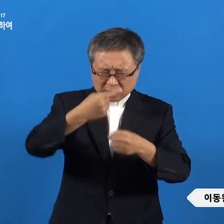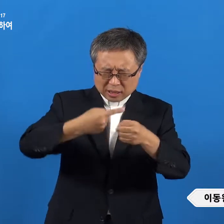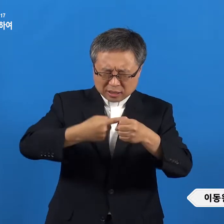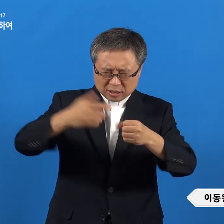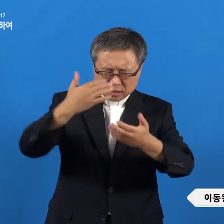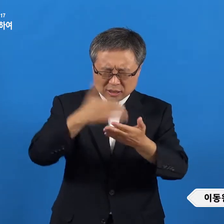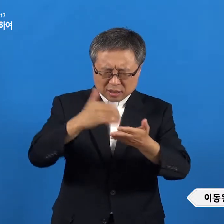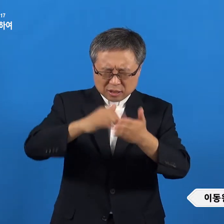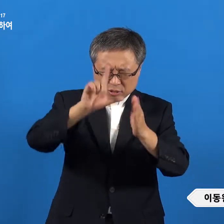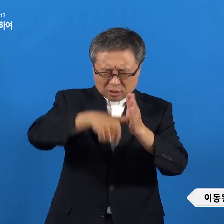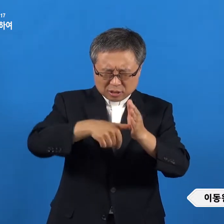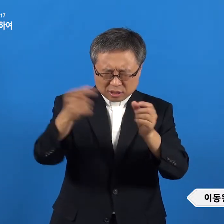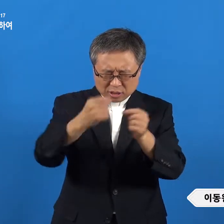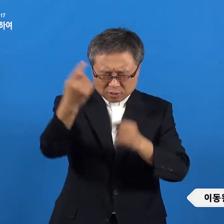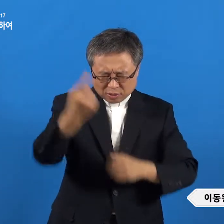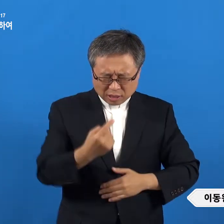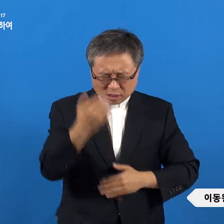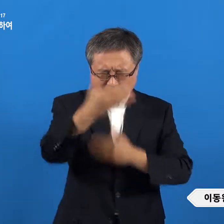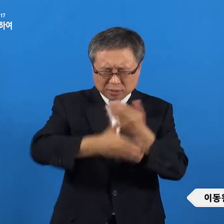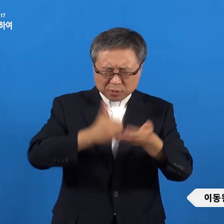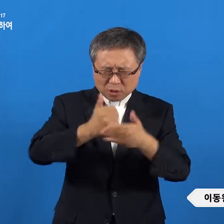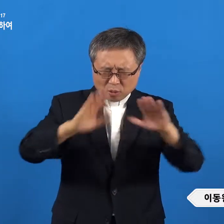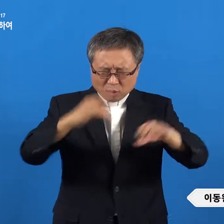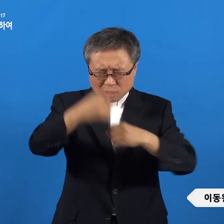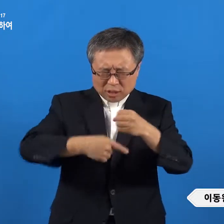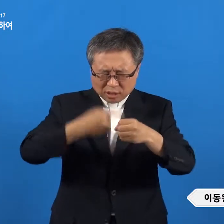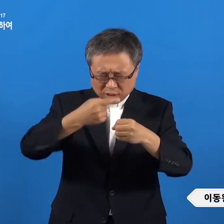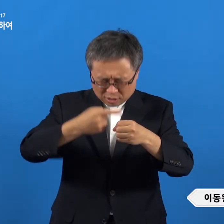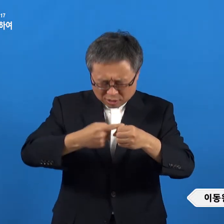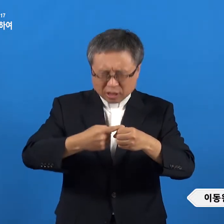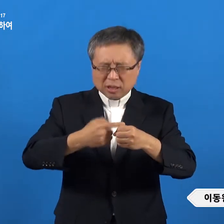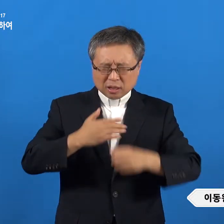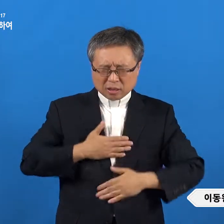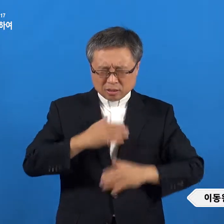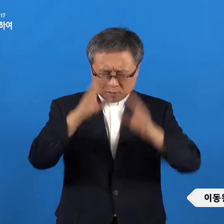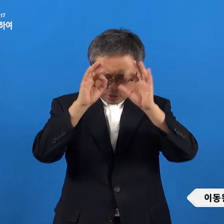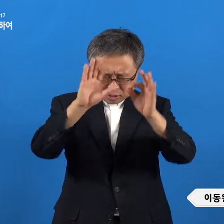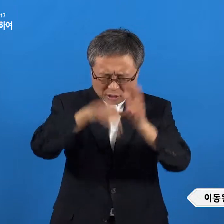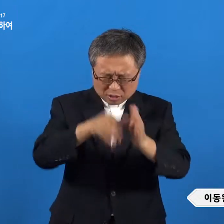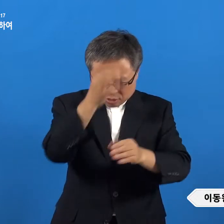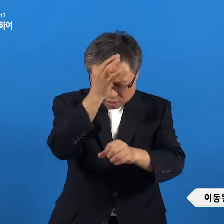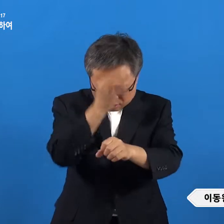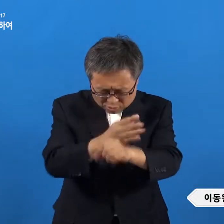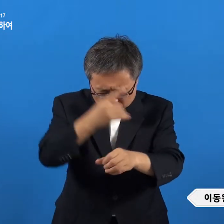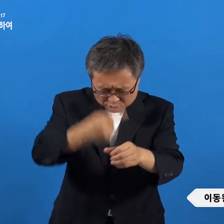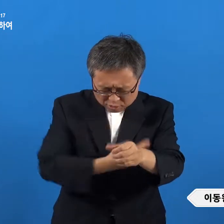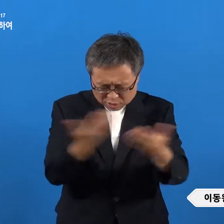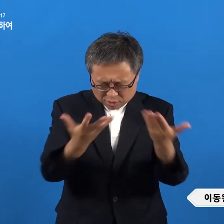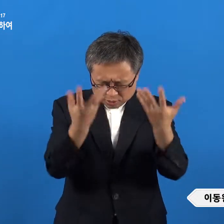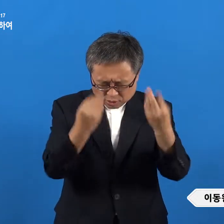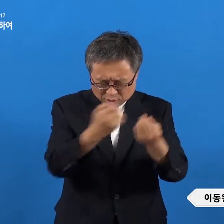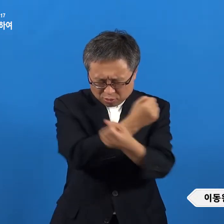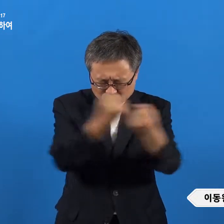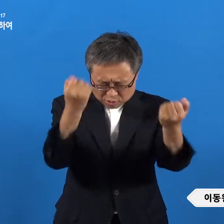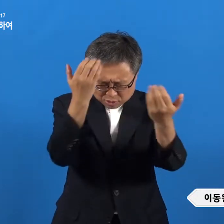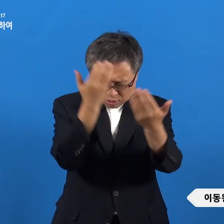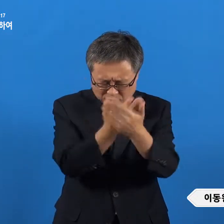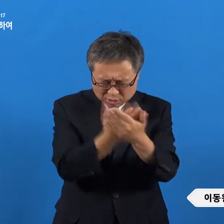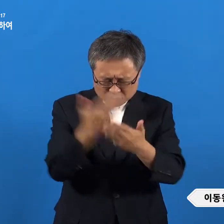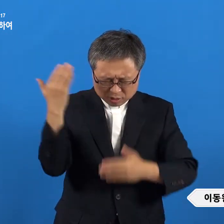가까웁니다. 하나님 앞에 금년 한 해를 돌이켜보았을 때 죄송스러운 일들이 많았습니다. 용서해 주세요.